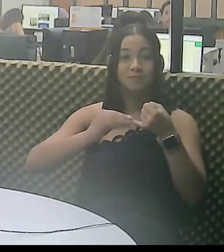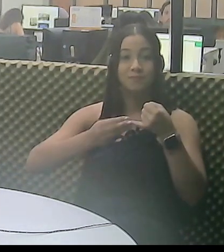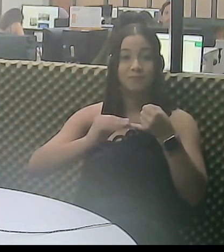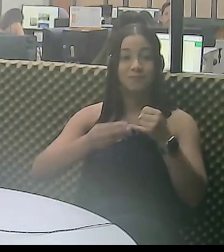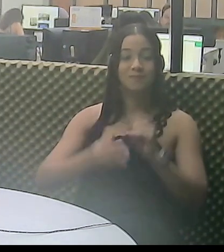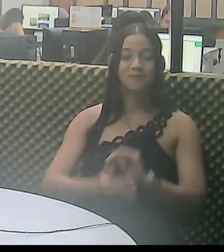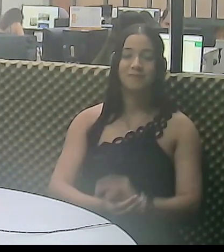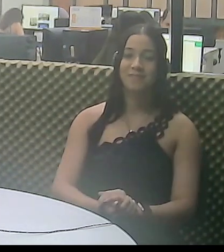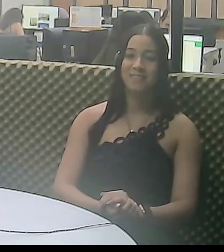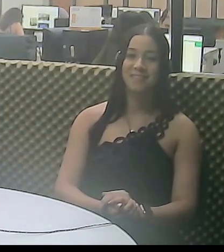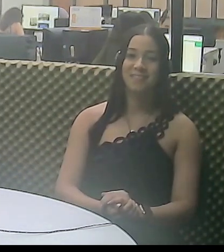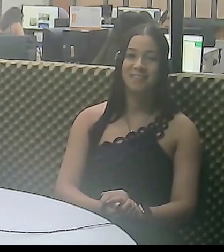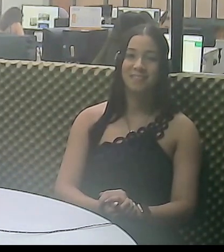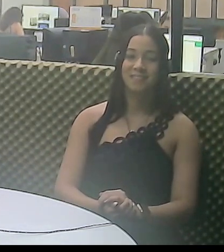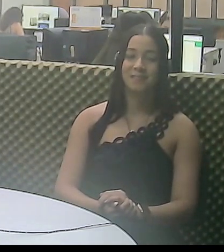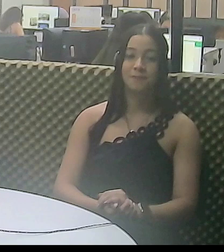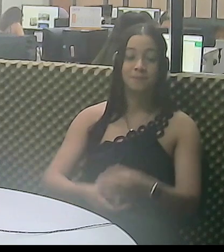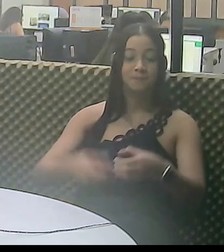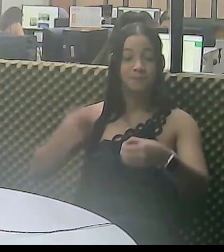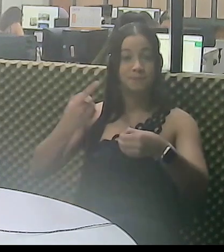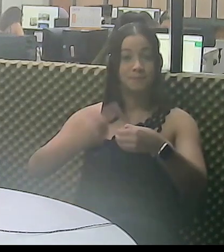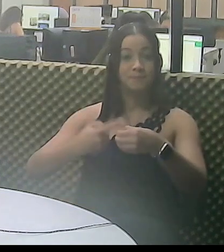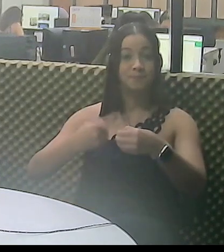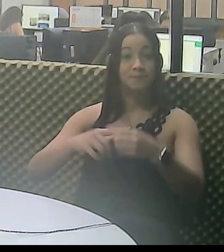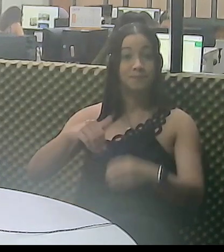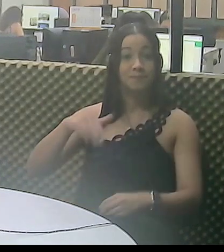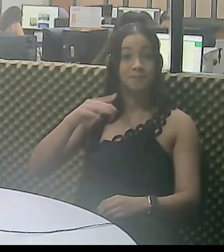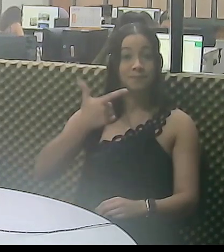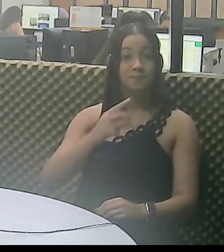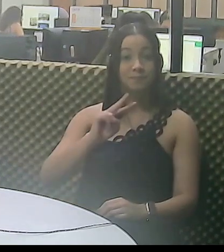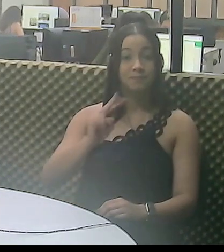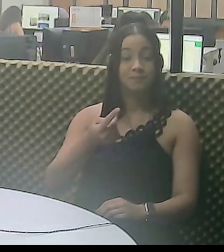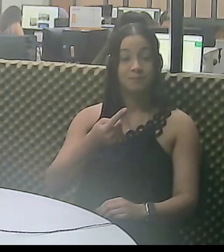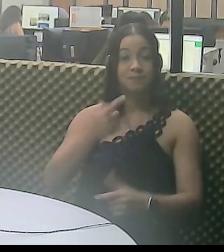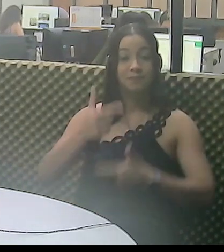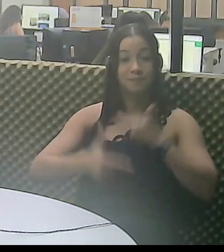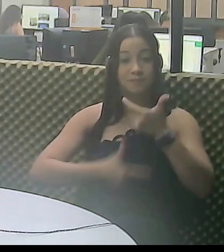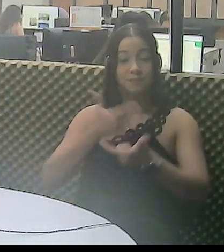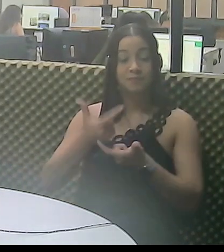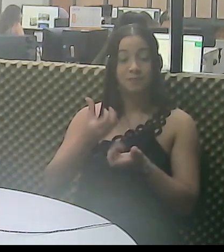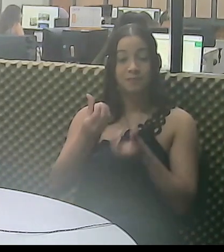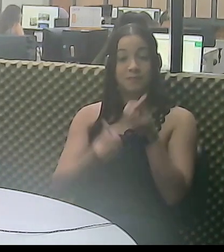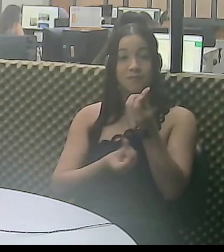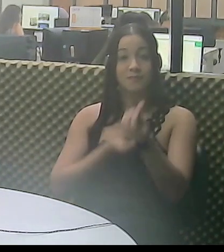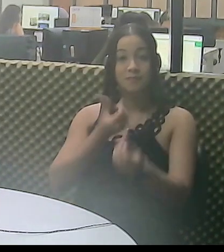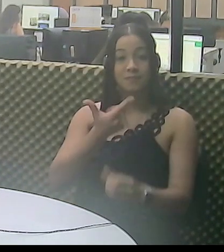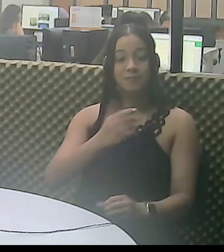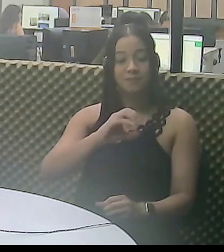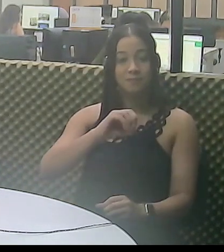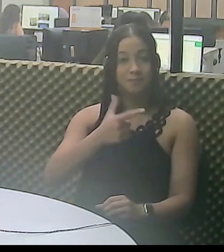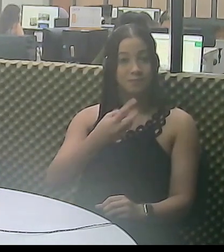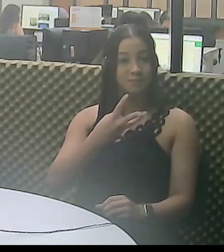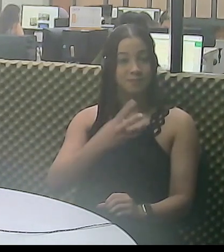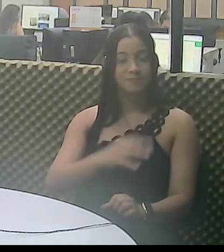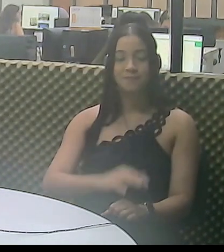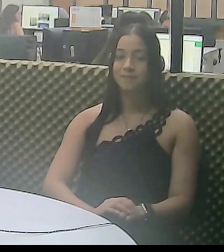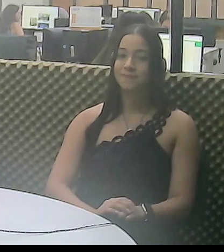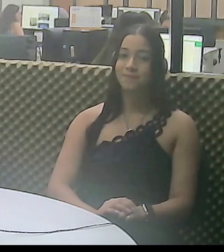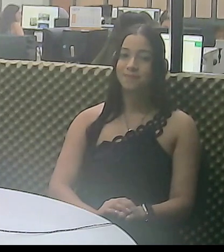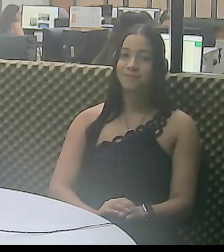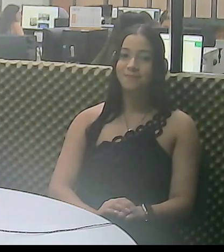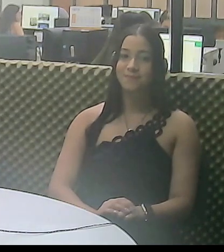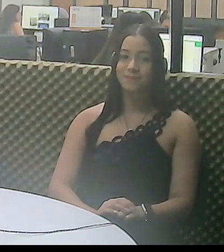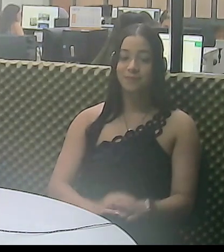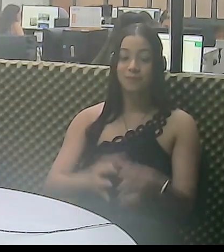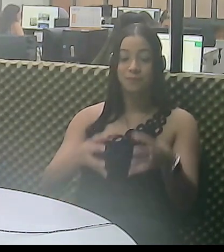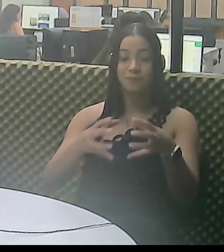sementes. A cidade gera mais de 2 mil empregos no primeiro semestre de 2023. E